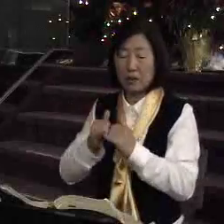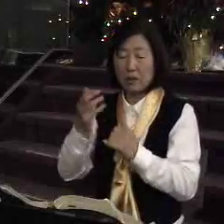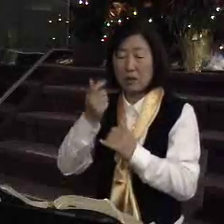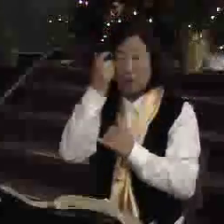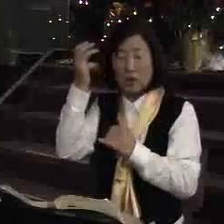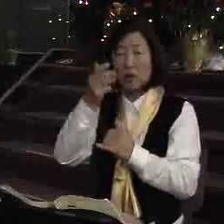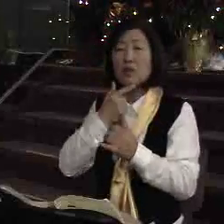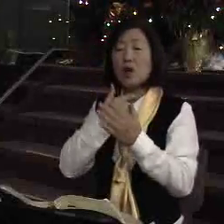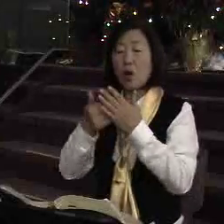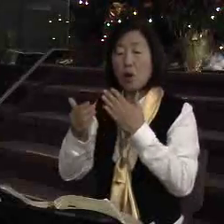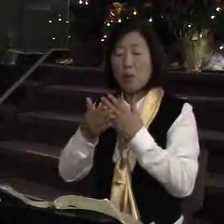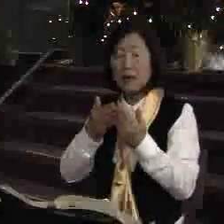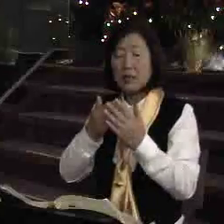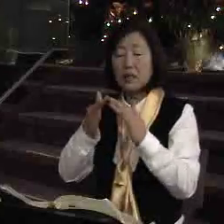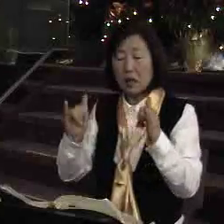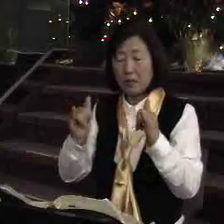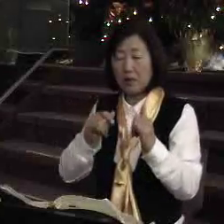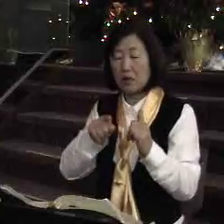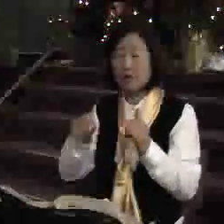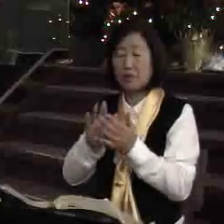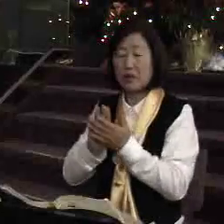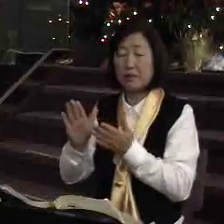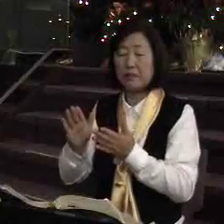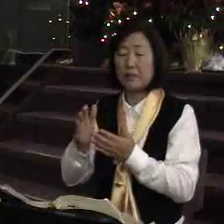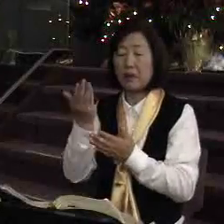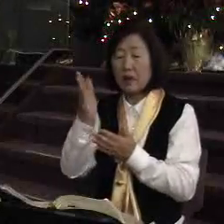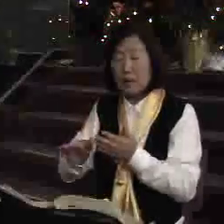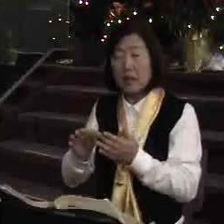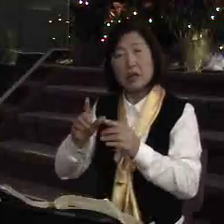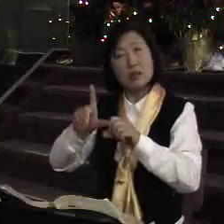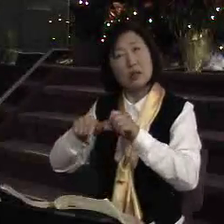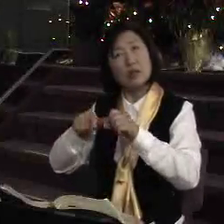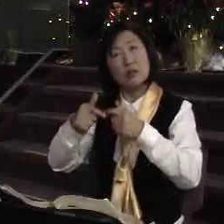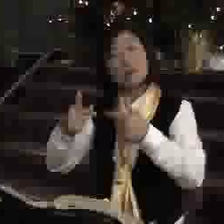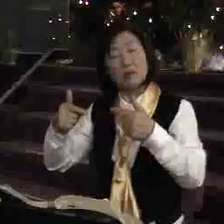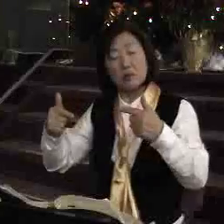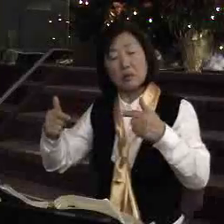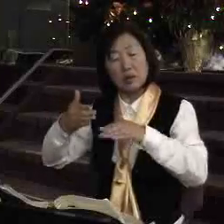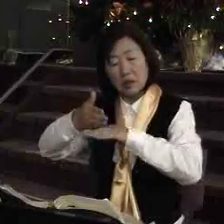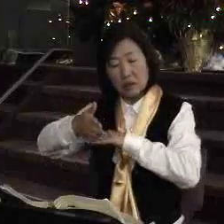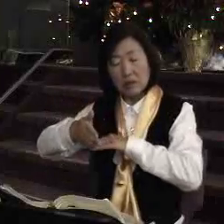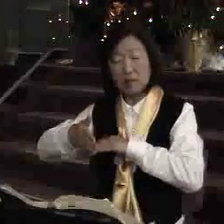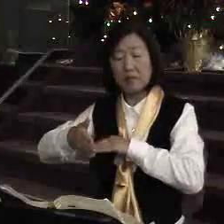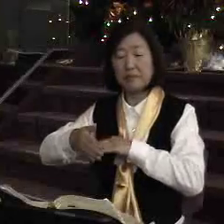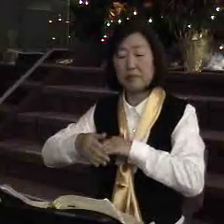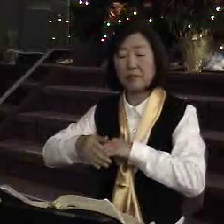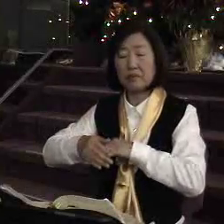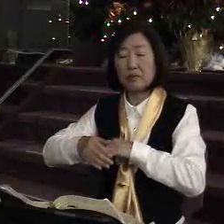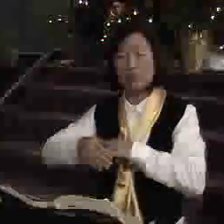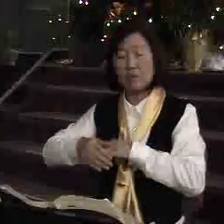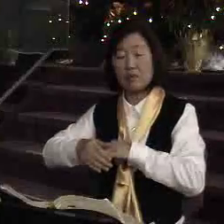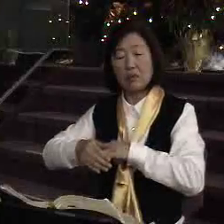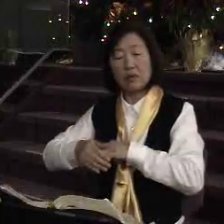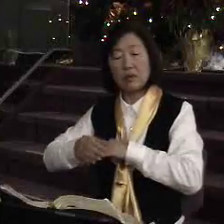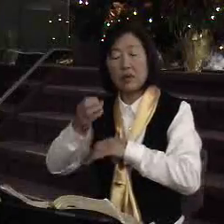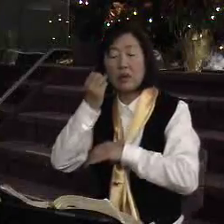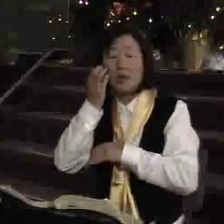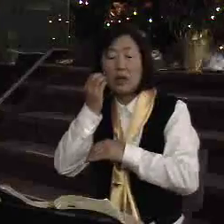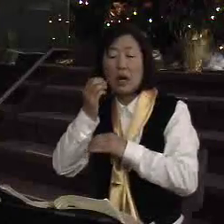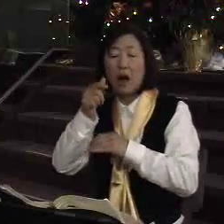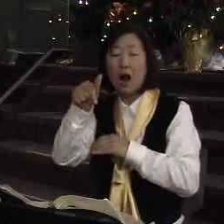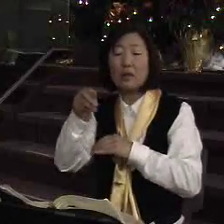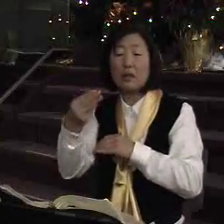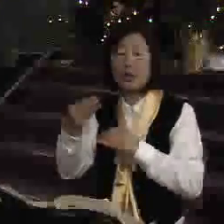체험을 했던 사람들이었습니다. 근데 시간이 지나면서 웬일인지 이 갈라디아 백성들이,